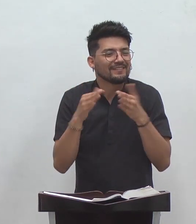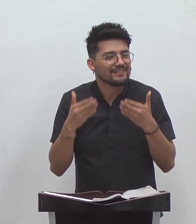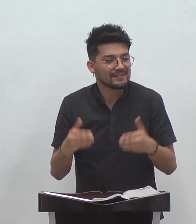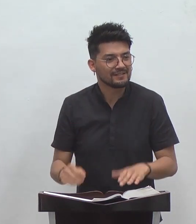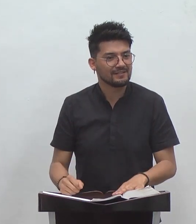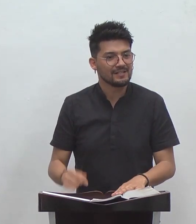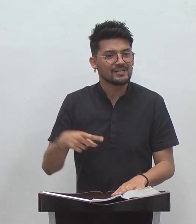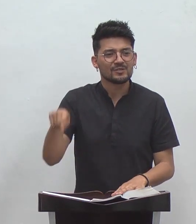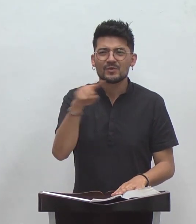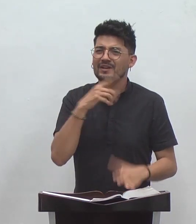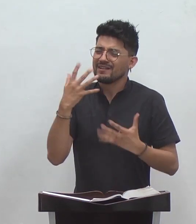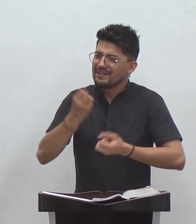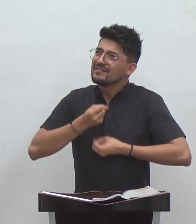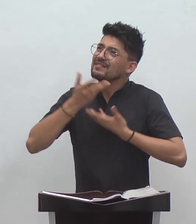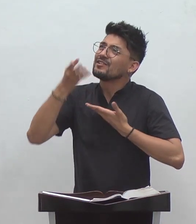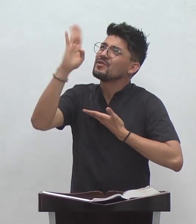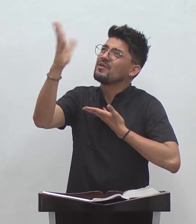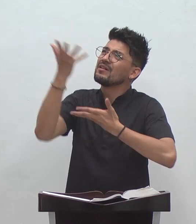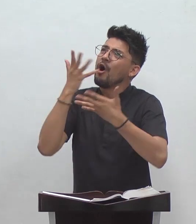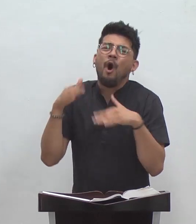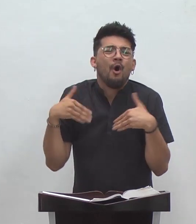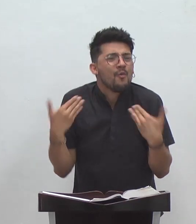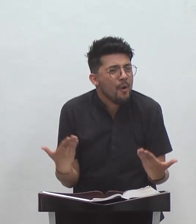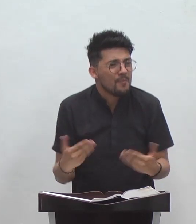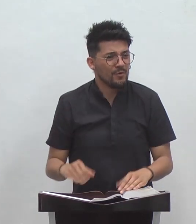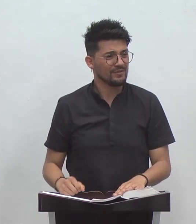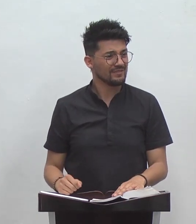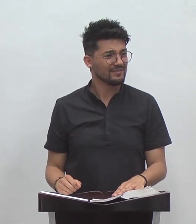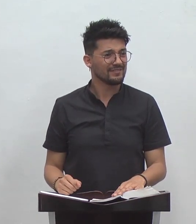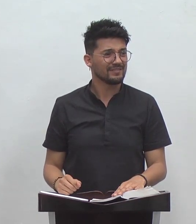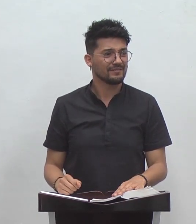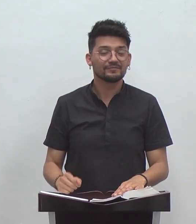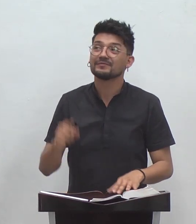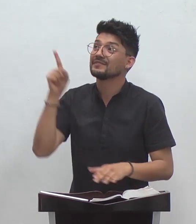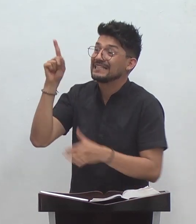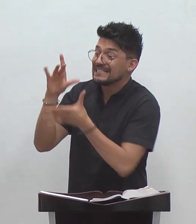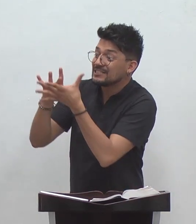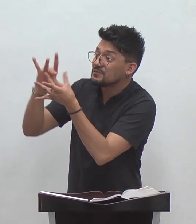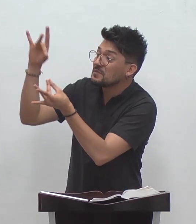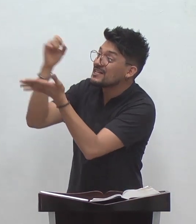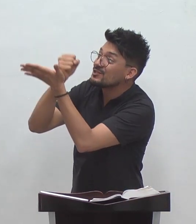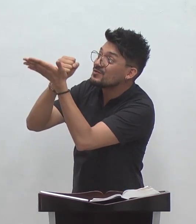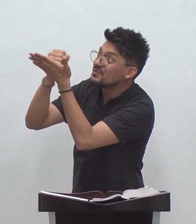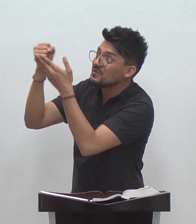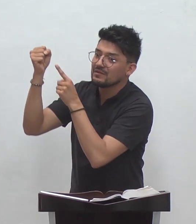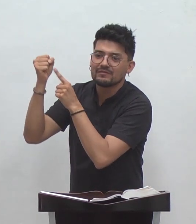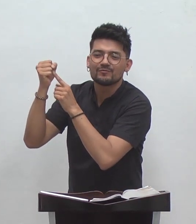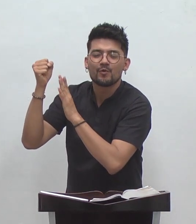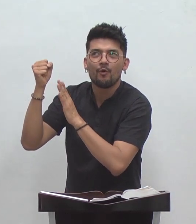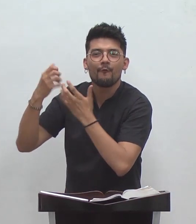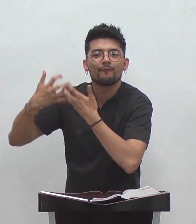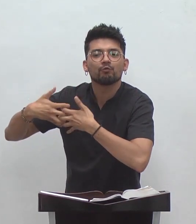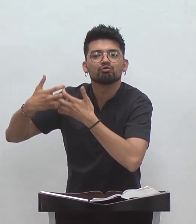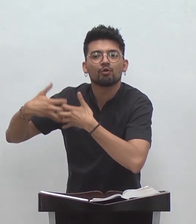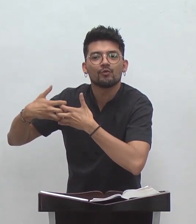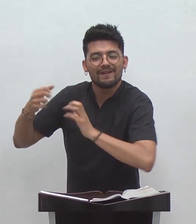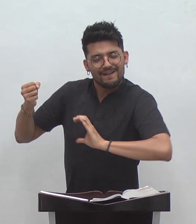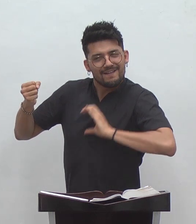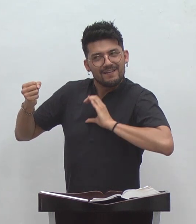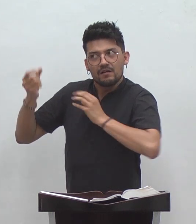Este versículo es tan importante, porque cómo nos comunicamos con el Padre. El mismo Espíritu Santo de